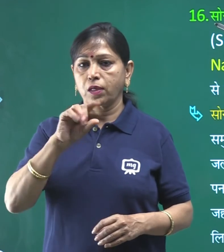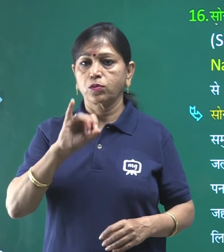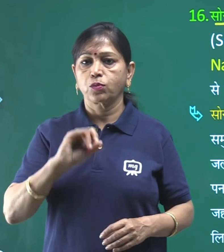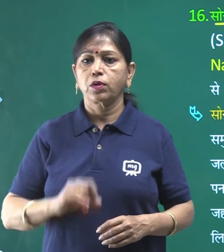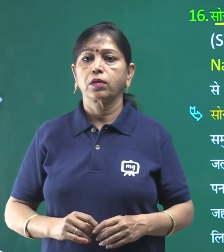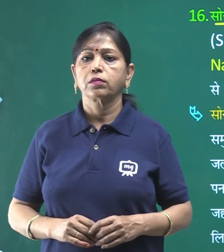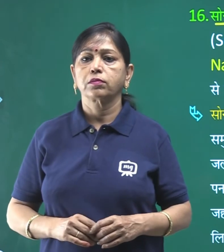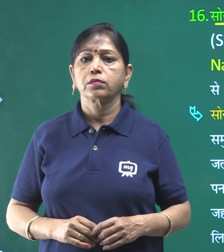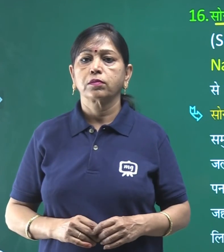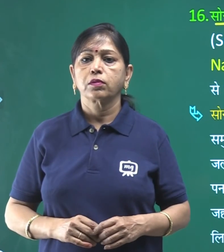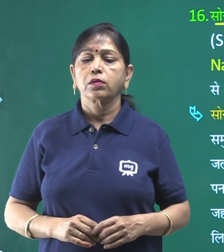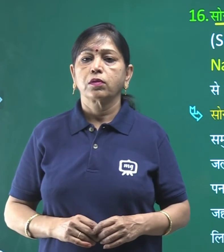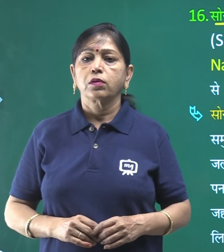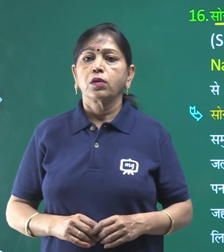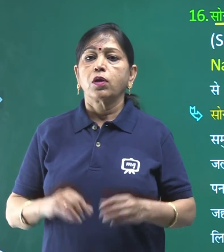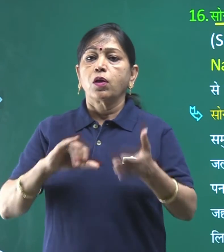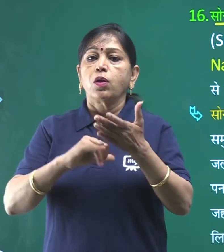16 सोनार,